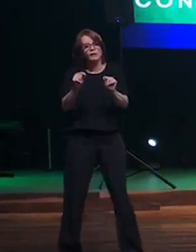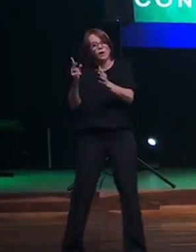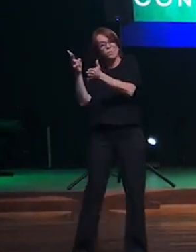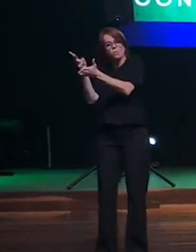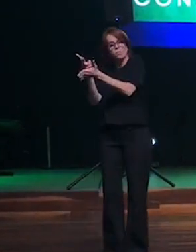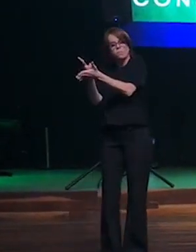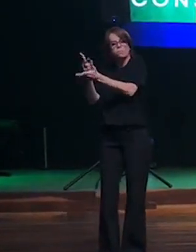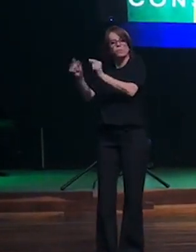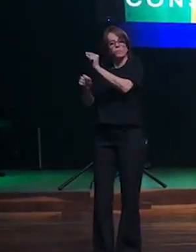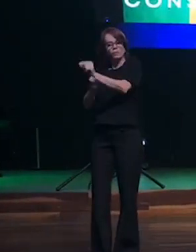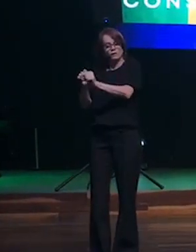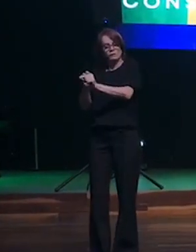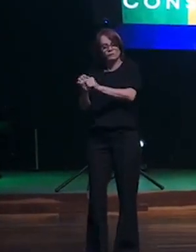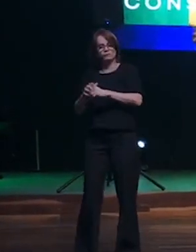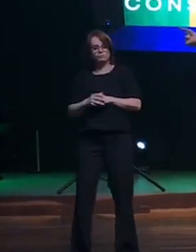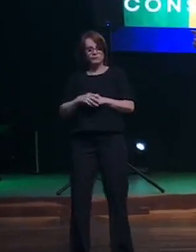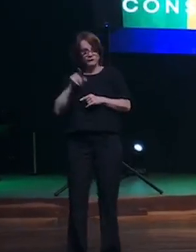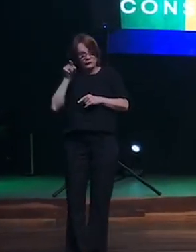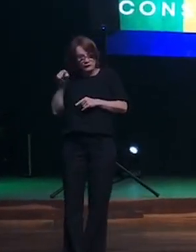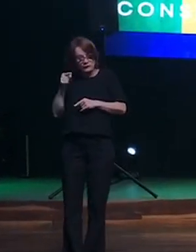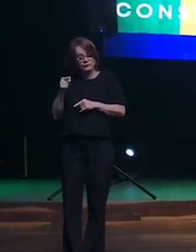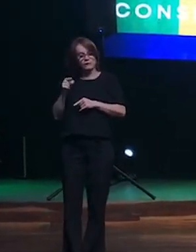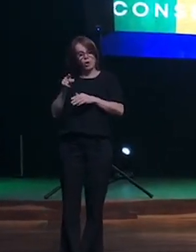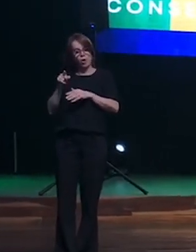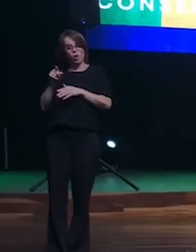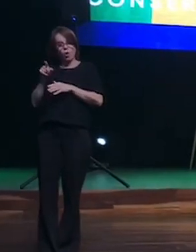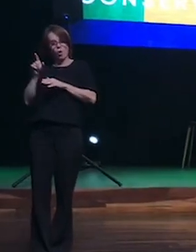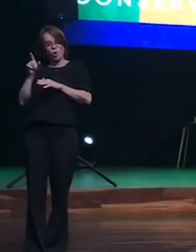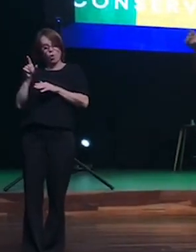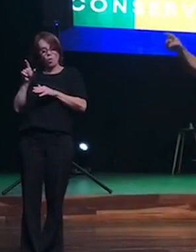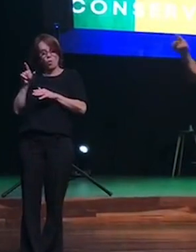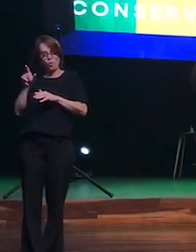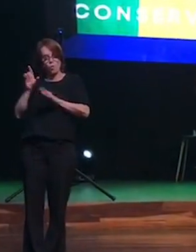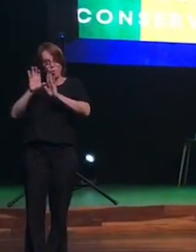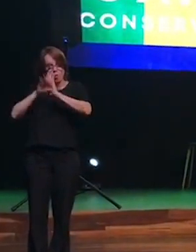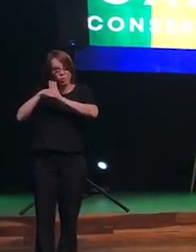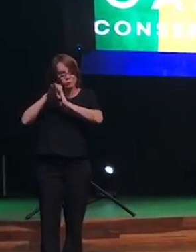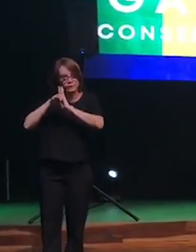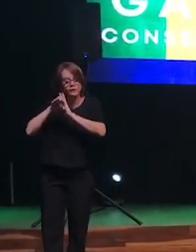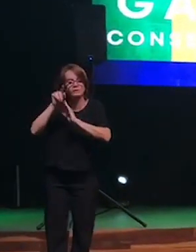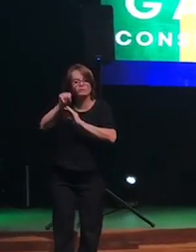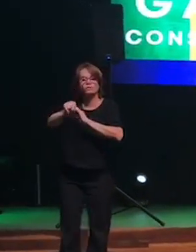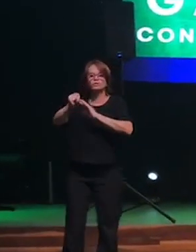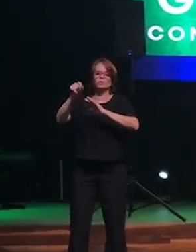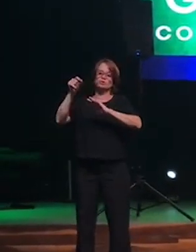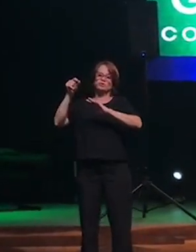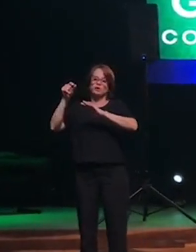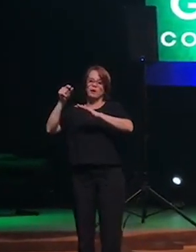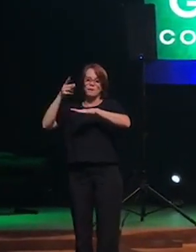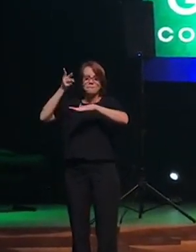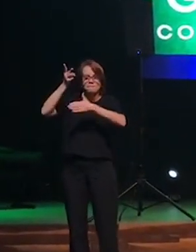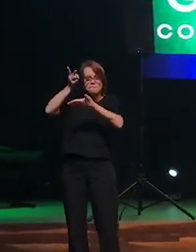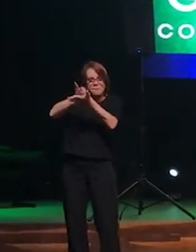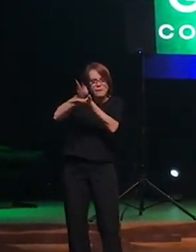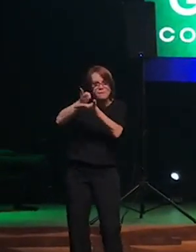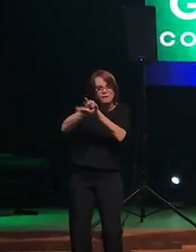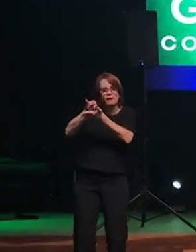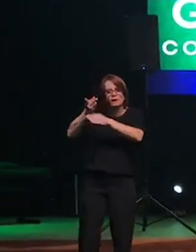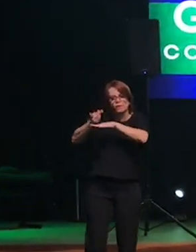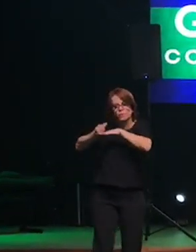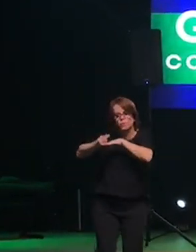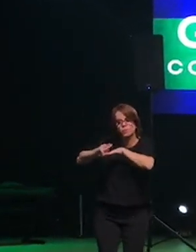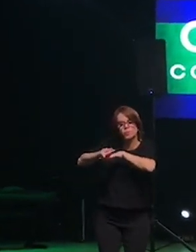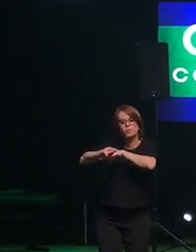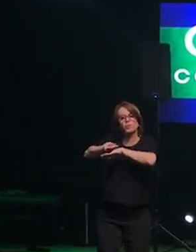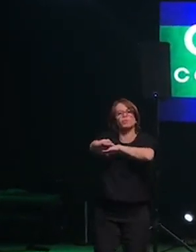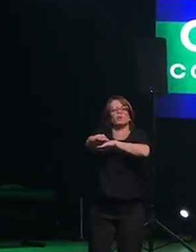Esse conceito de permanência e de perenidade e de construção, e de que um degrau leva